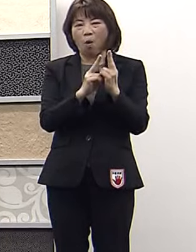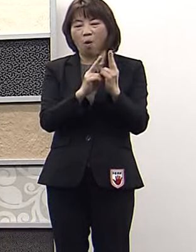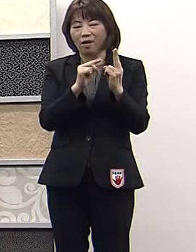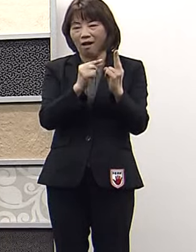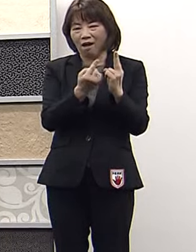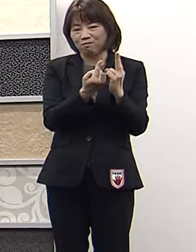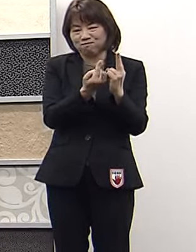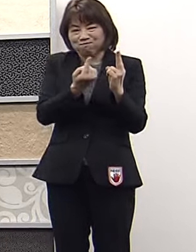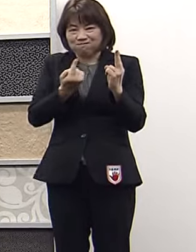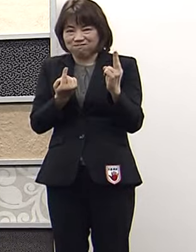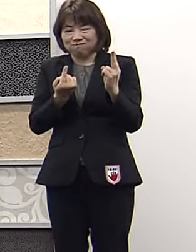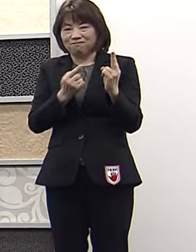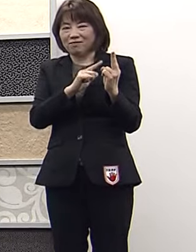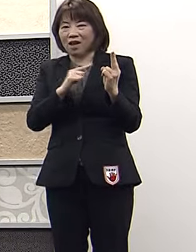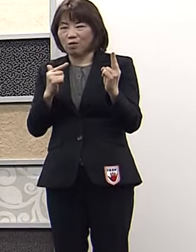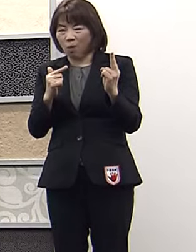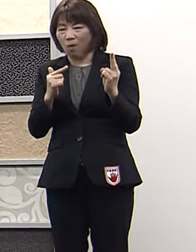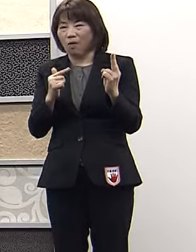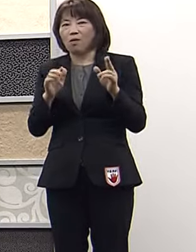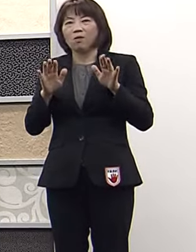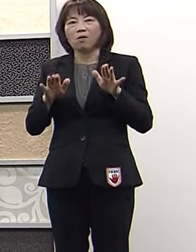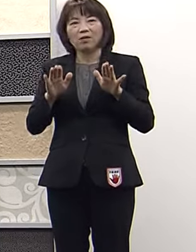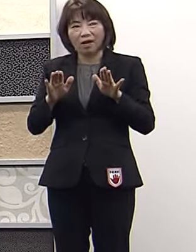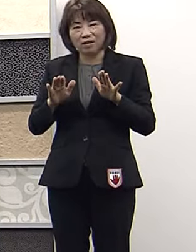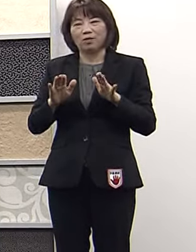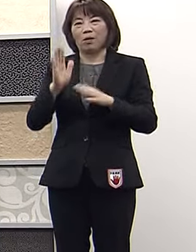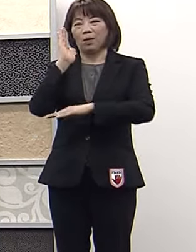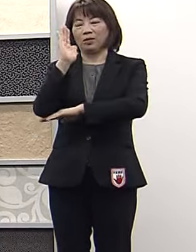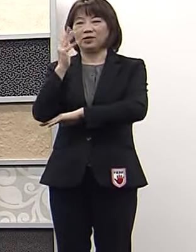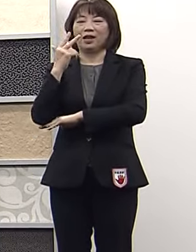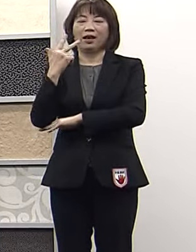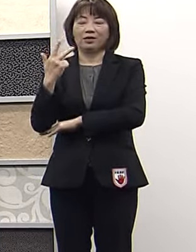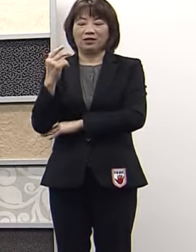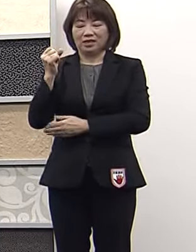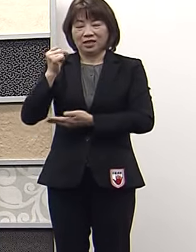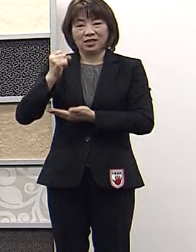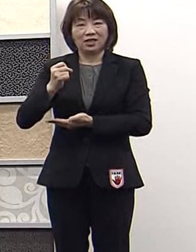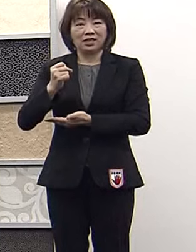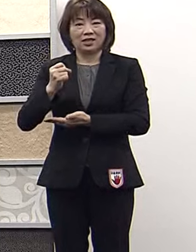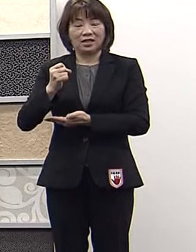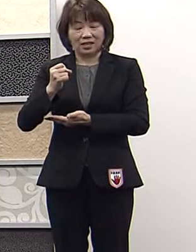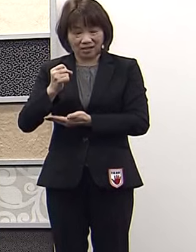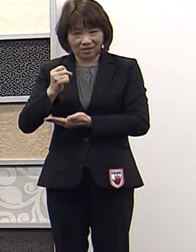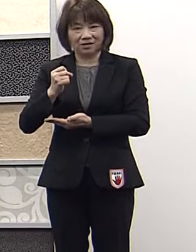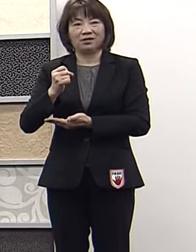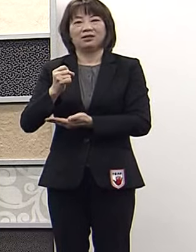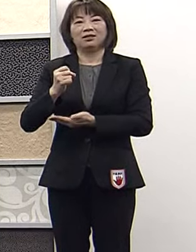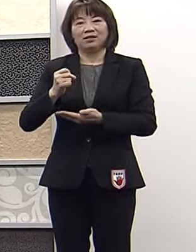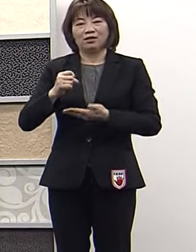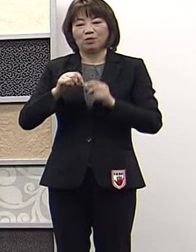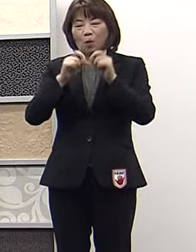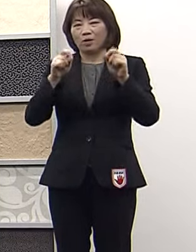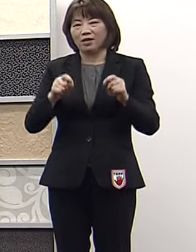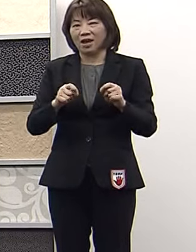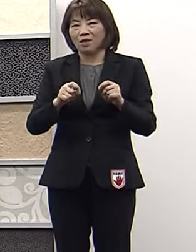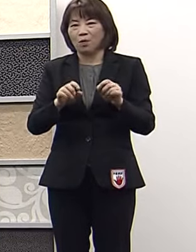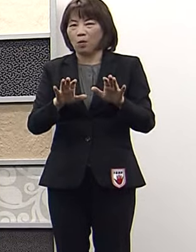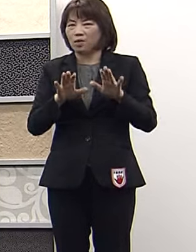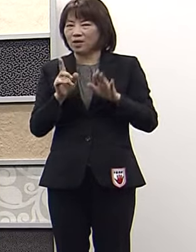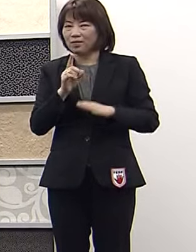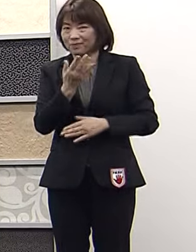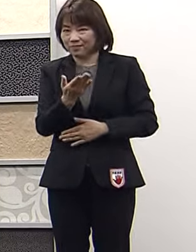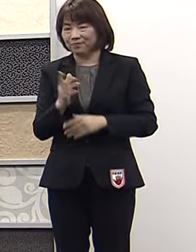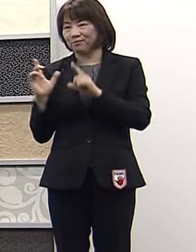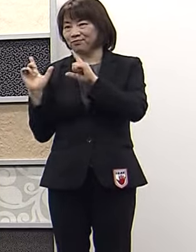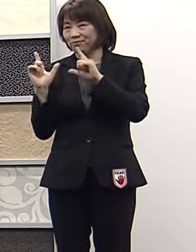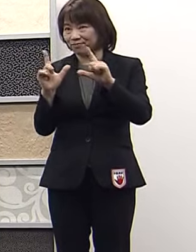かの対応、今回の問題を受けた知事ご自身の対応をお考えになっていることがあるかどうか。 一般論としてですね、